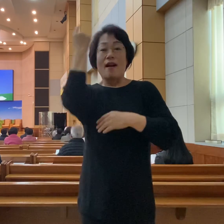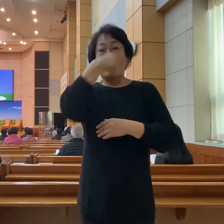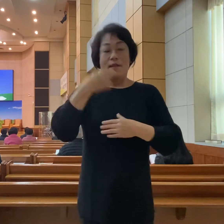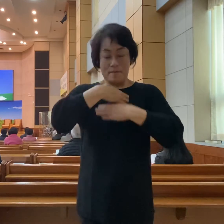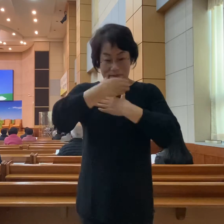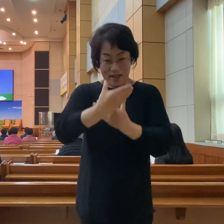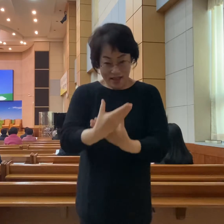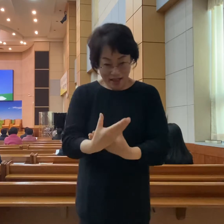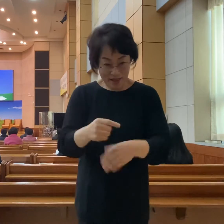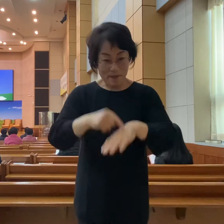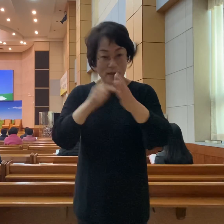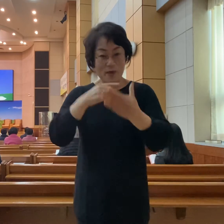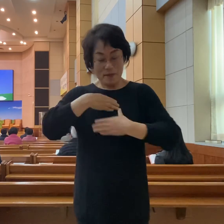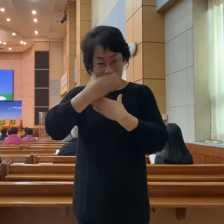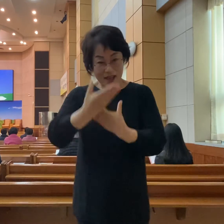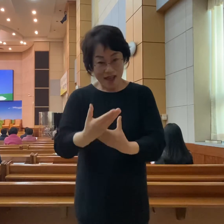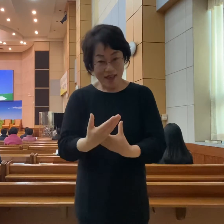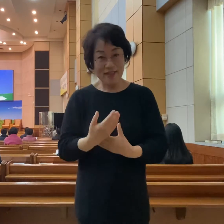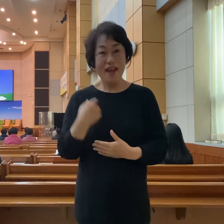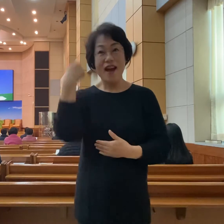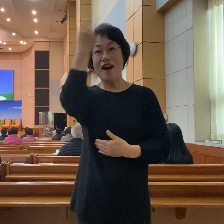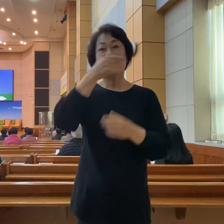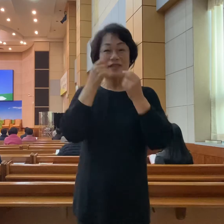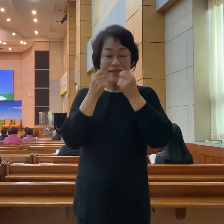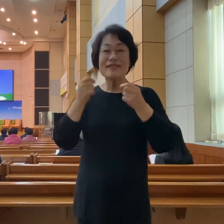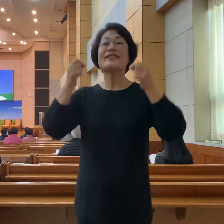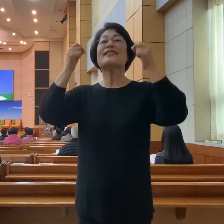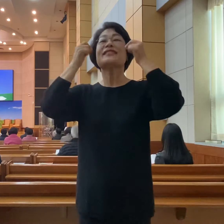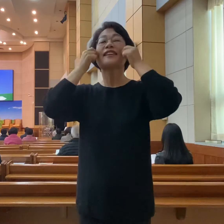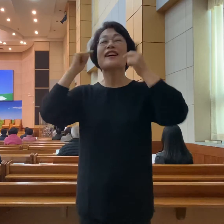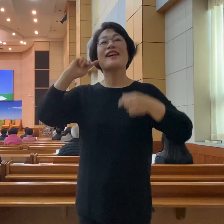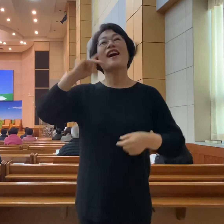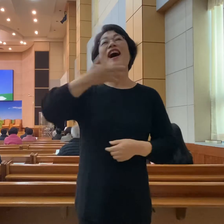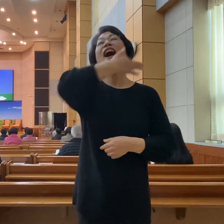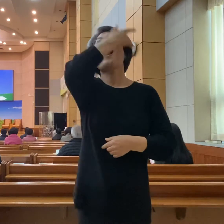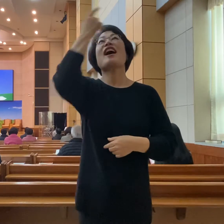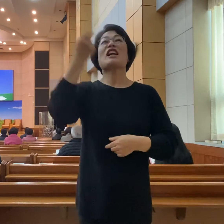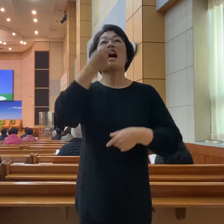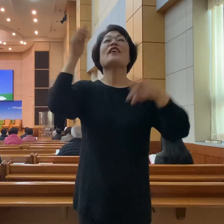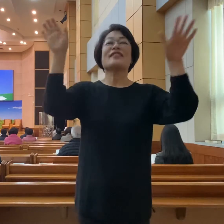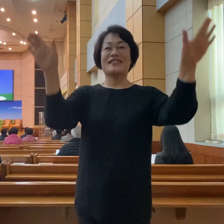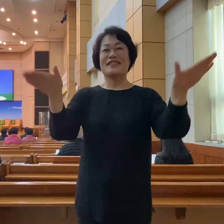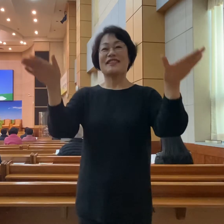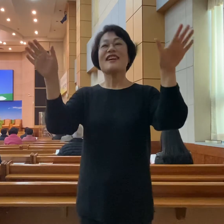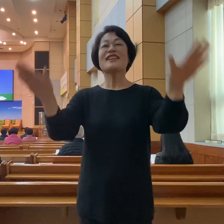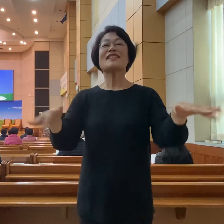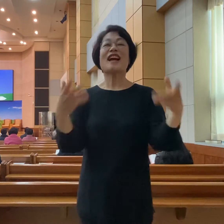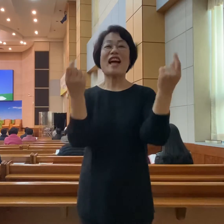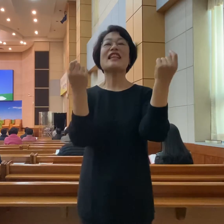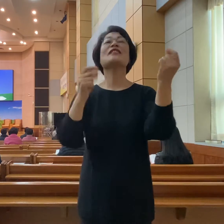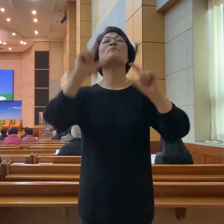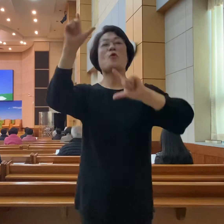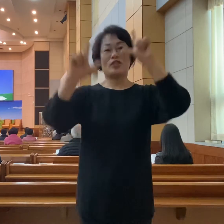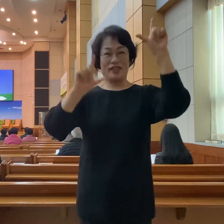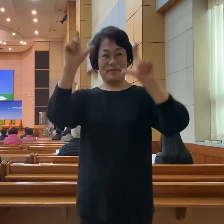얼굴에 이제 이 미소가 얼마나 이제 아름다운 천사의 미소라, 이렇게 표현을 합니다.